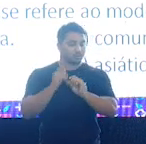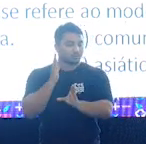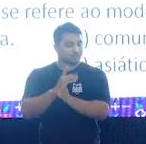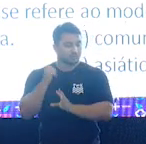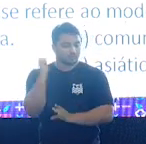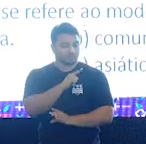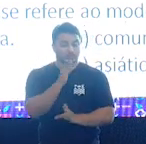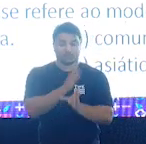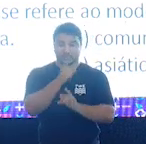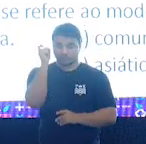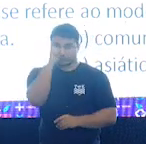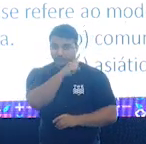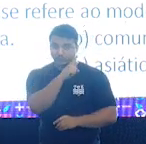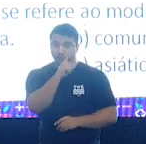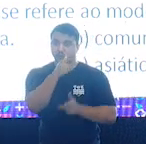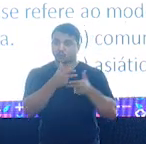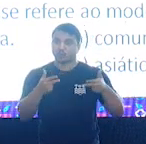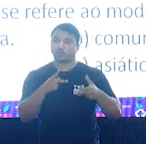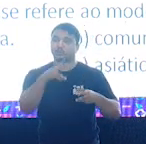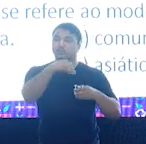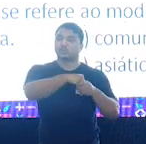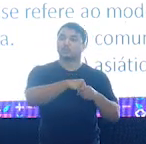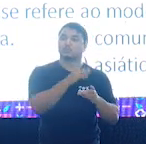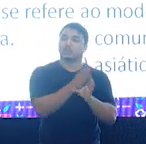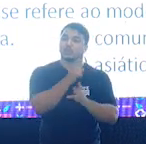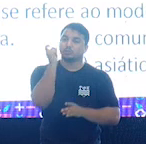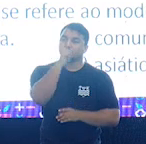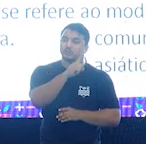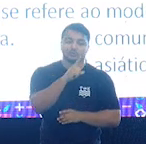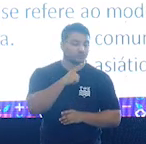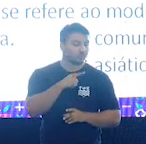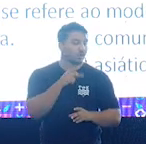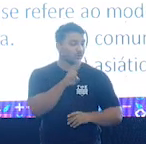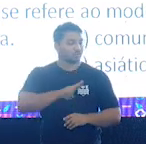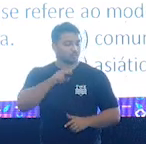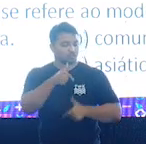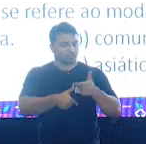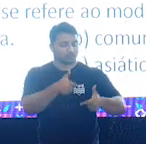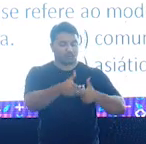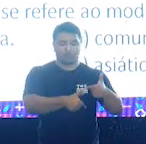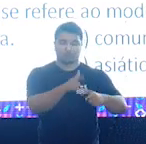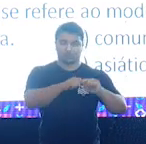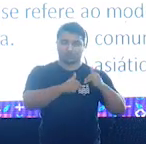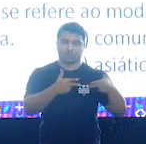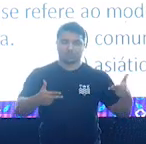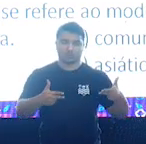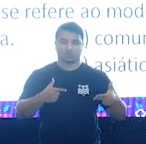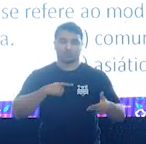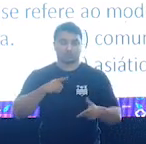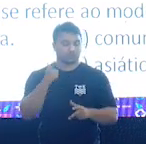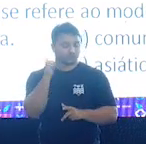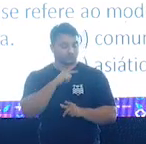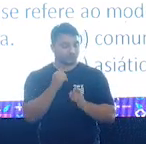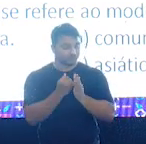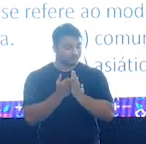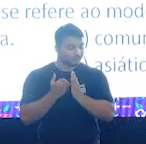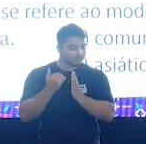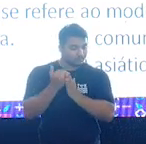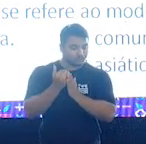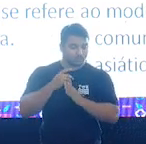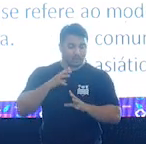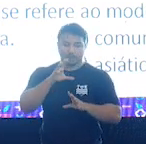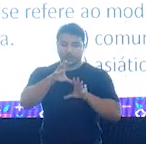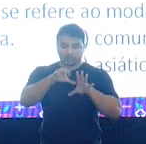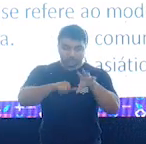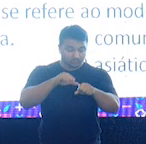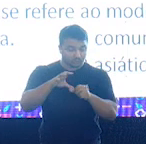as dificuldades decorrentes da precariedade dos instrumentos de trabalho. A superação das hordas ou tropas